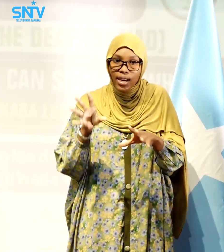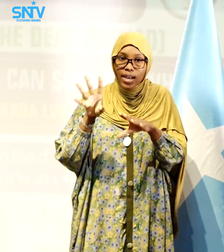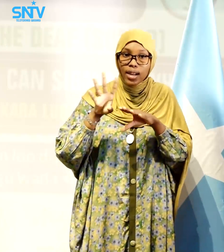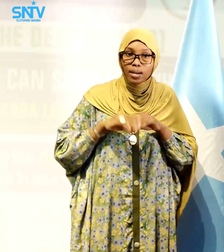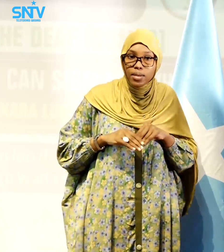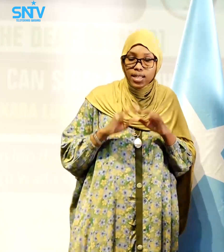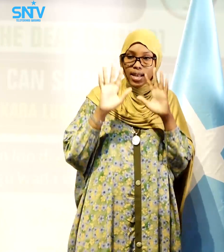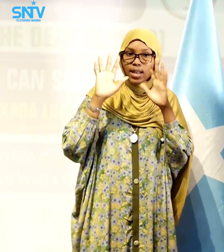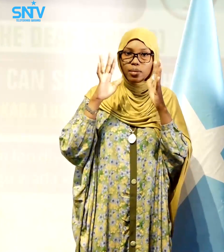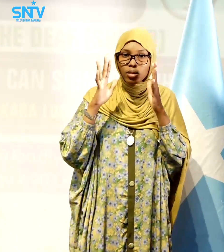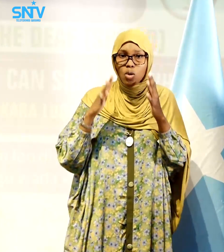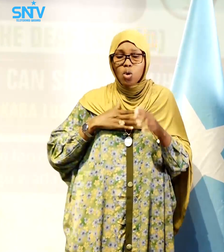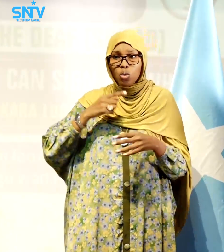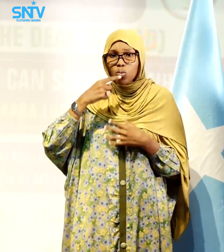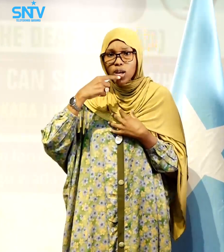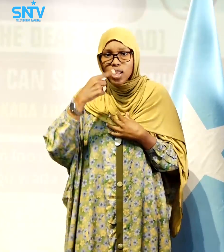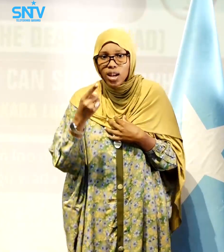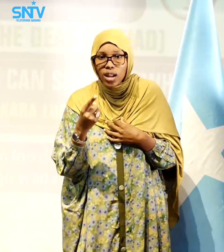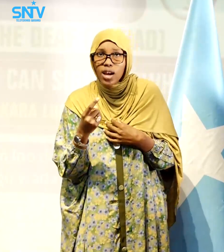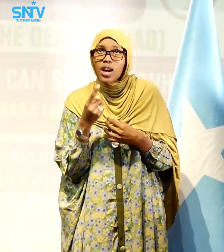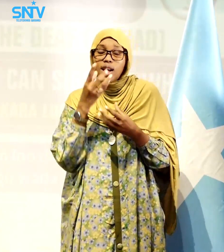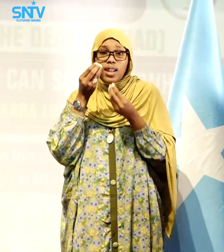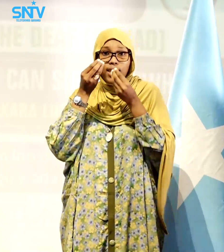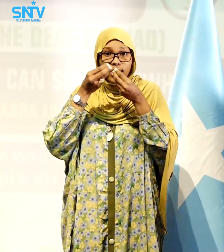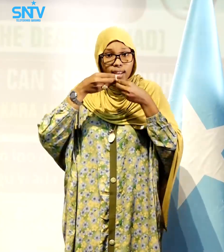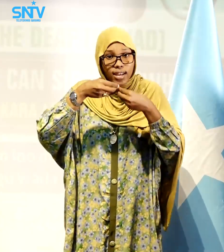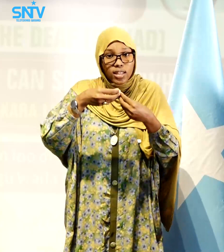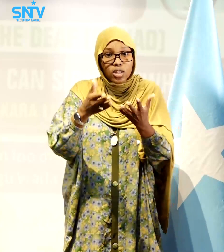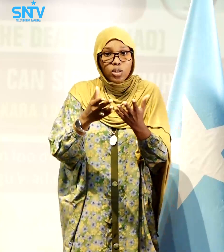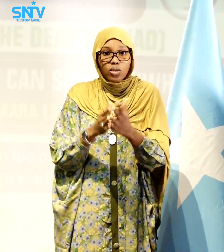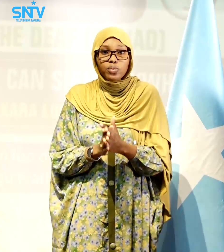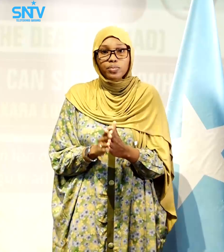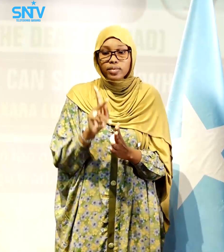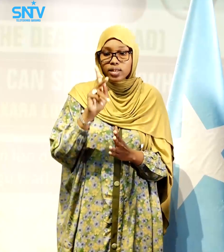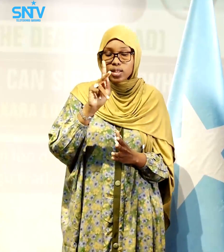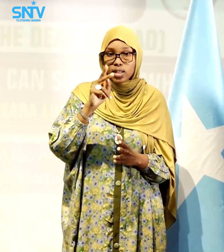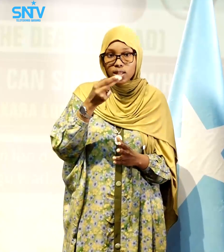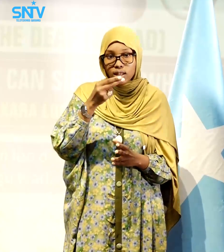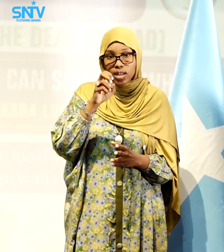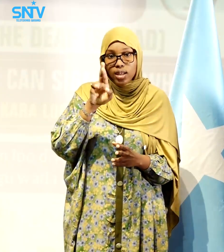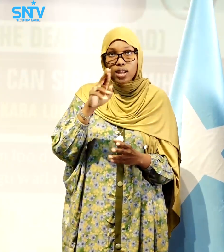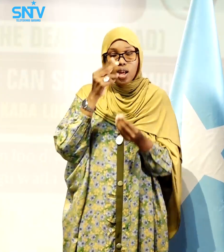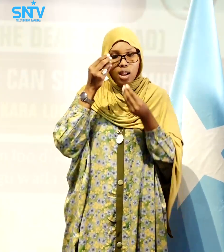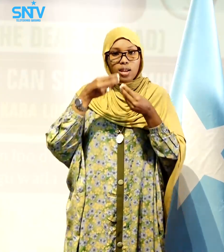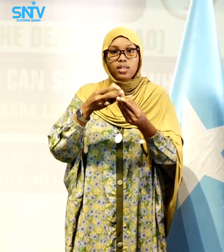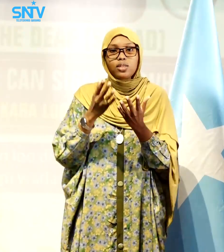dabaaldegaysaan hadan idin leeyahay jazakumullahu khayran khayr al-hadisiyo